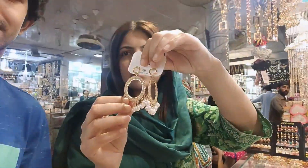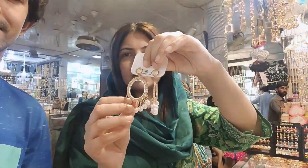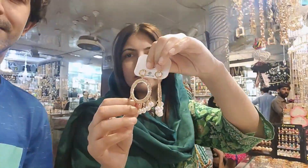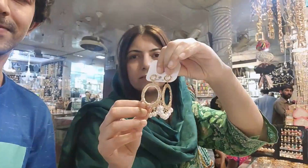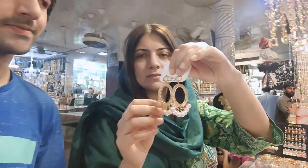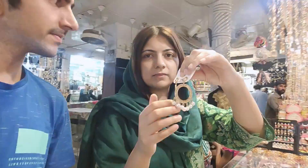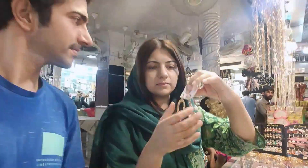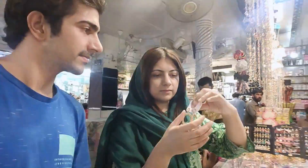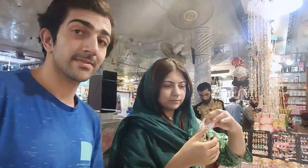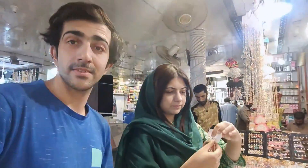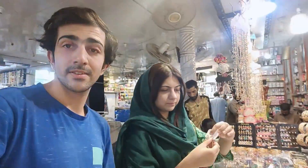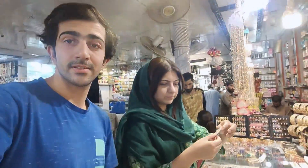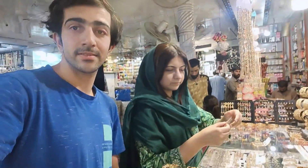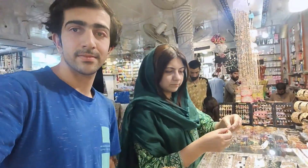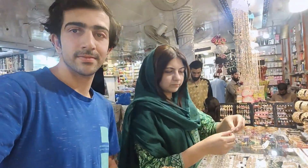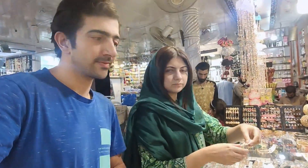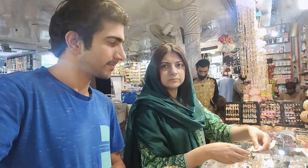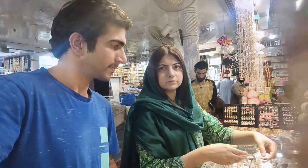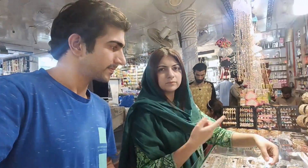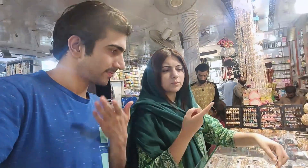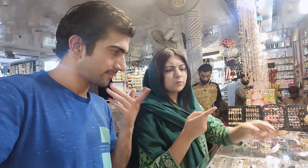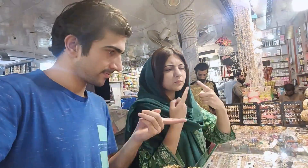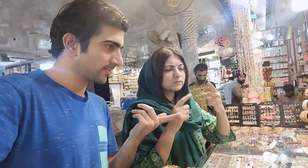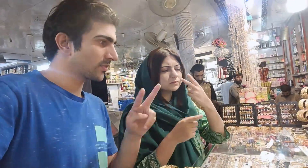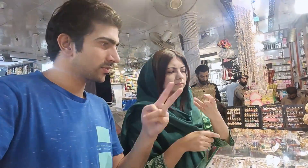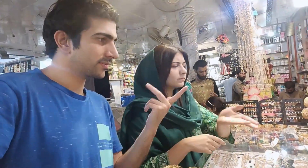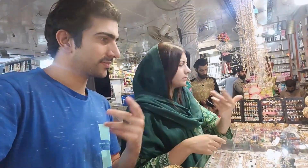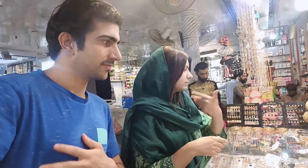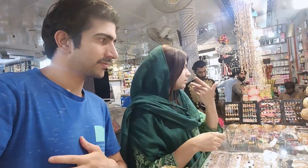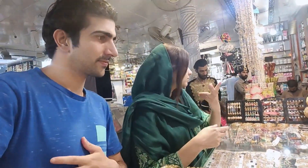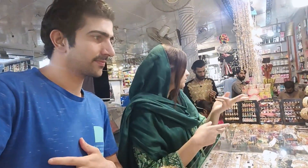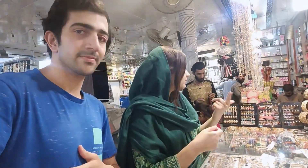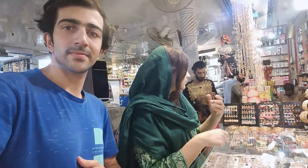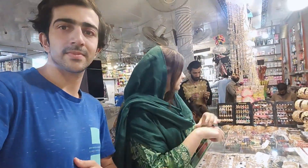ये देख सकते हैं आप। इयररिंग्स डिफरेंट हैं, देखते हैं।